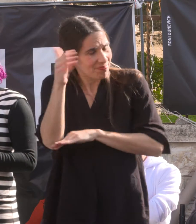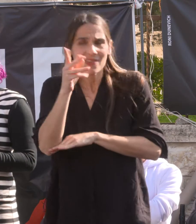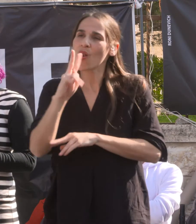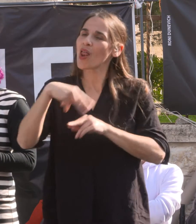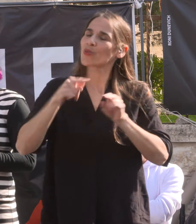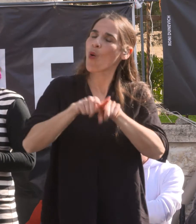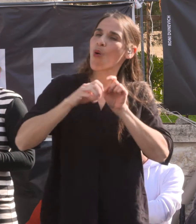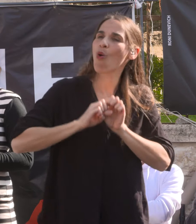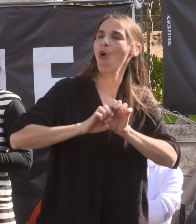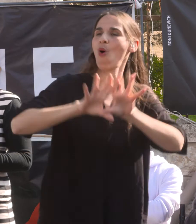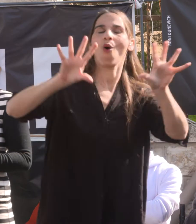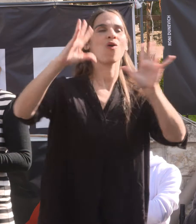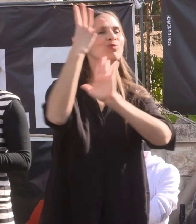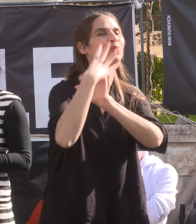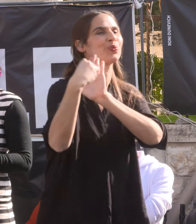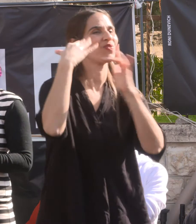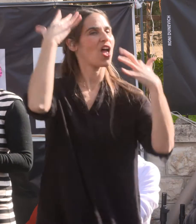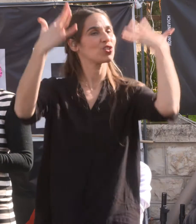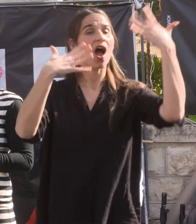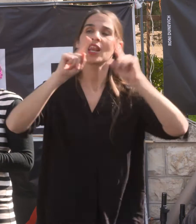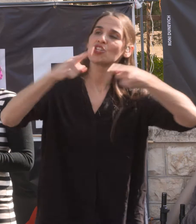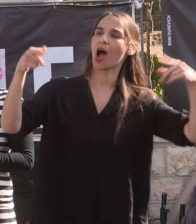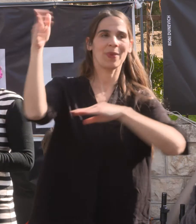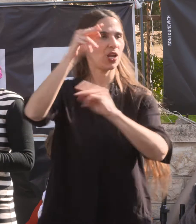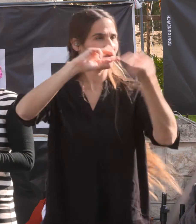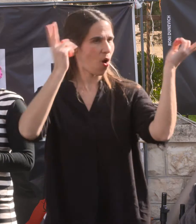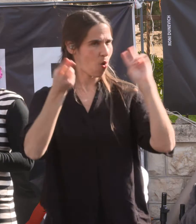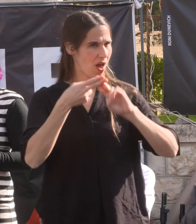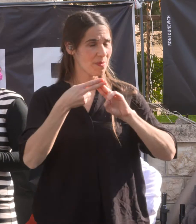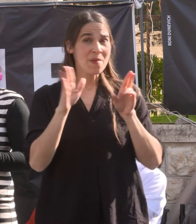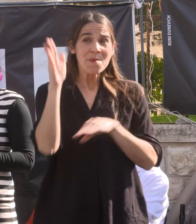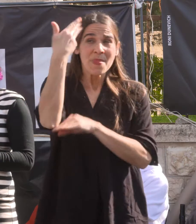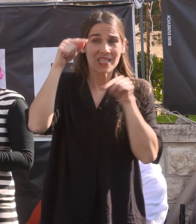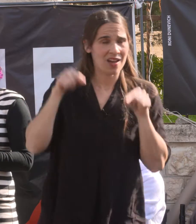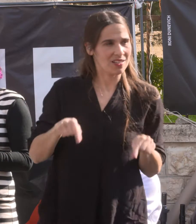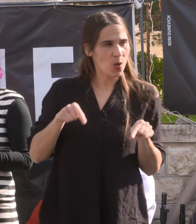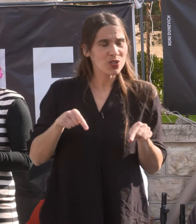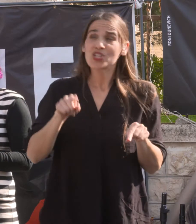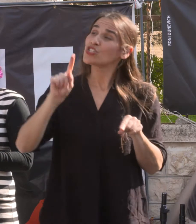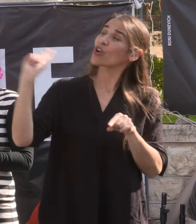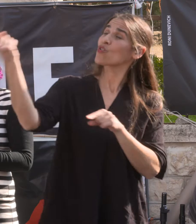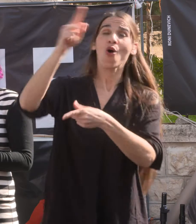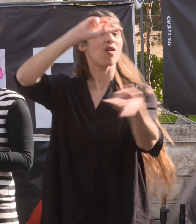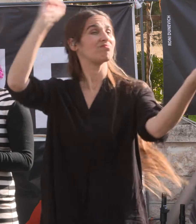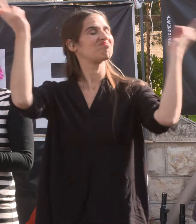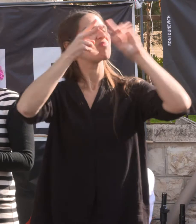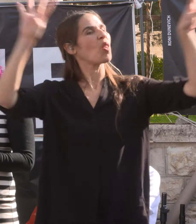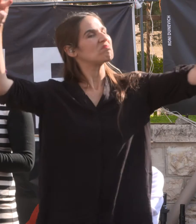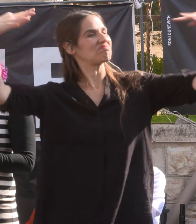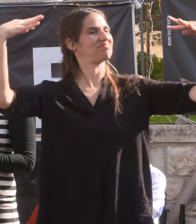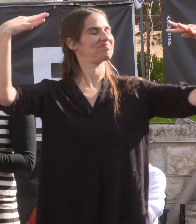אור והשראה לשאר מדינות העולם. מדינה כזו ששאר אומות העולם יוכלו להסתכל